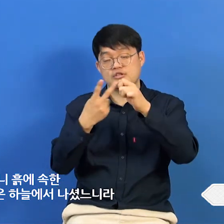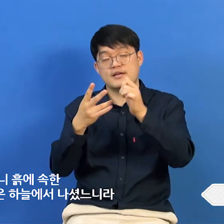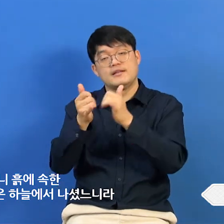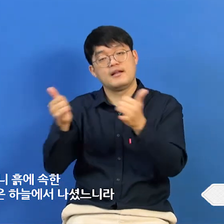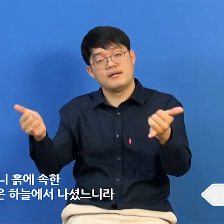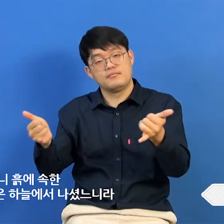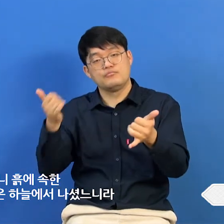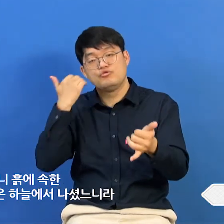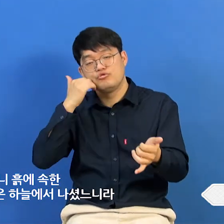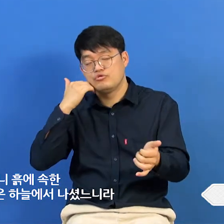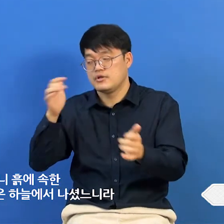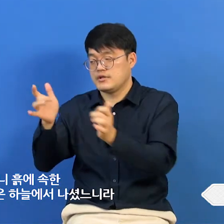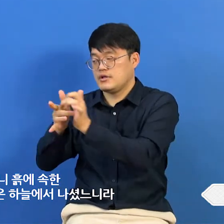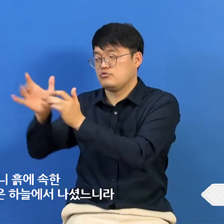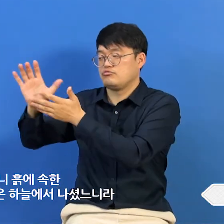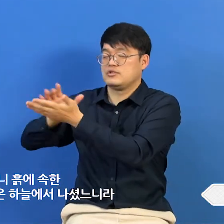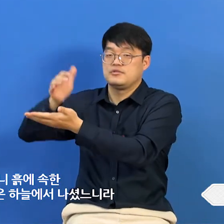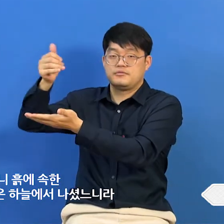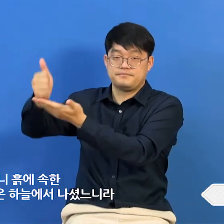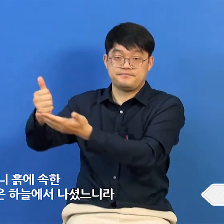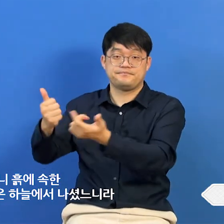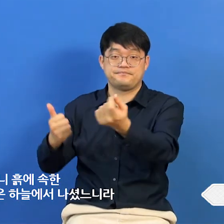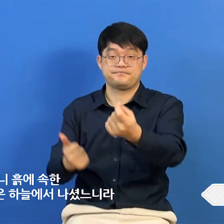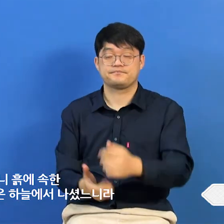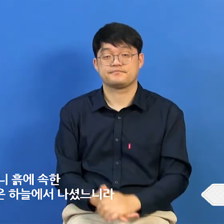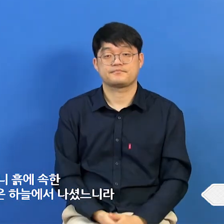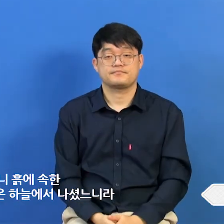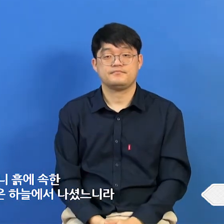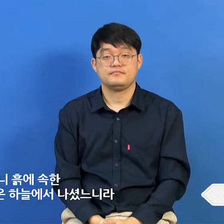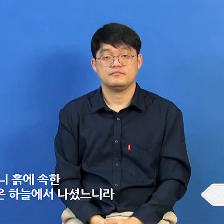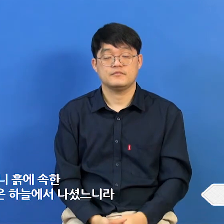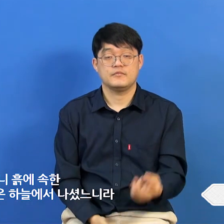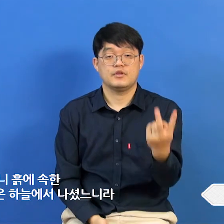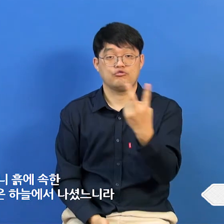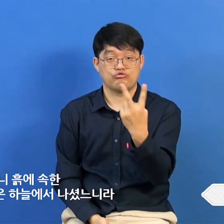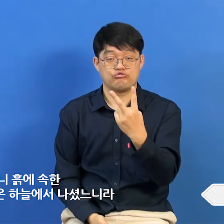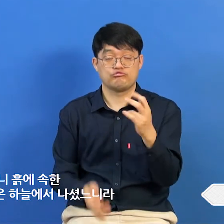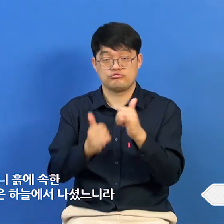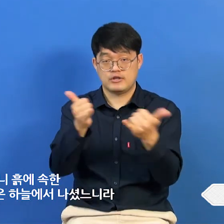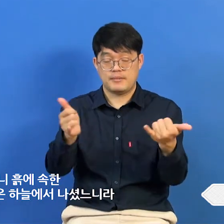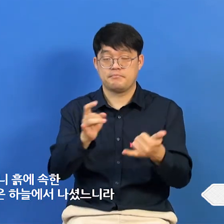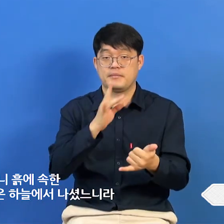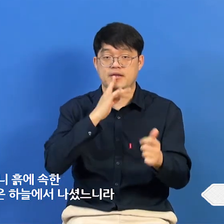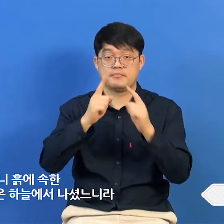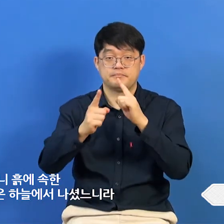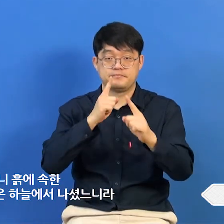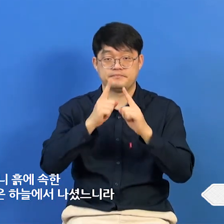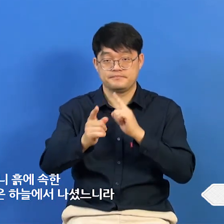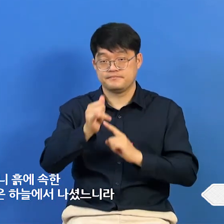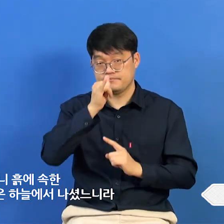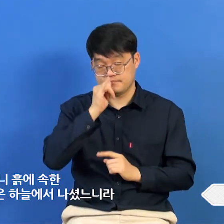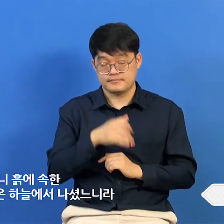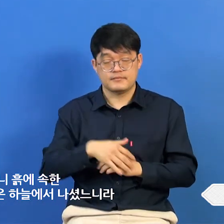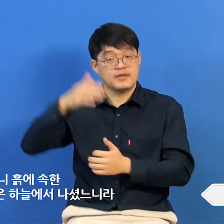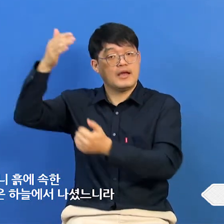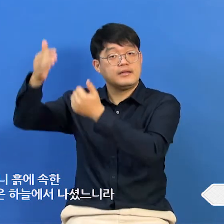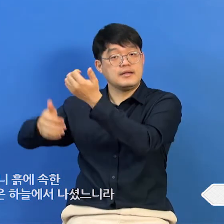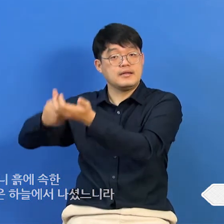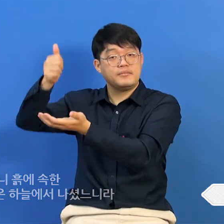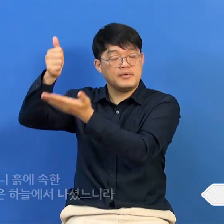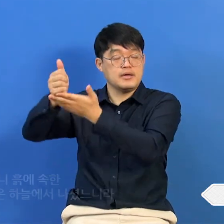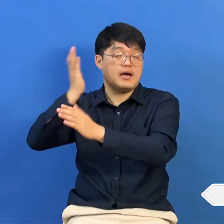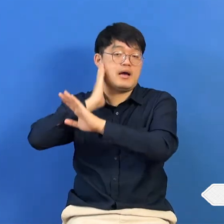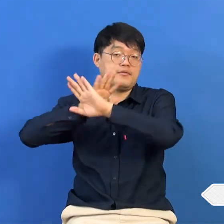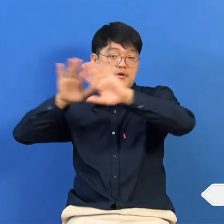사람은 예수 그리스도시죠. 여기 딱 두 사람만 언급하고 있습니다. 하나님께서